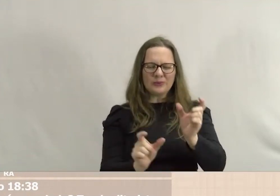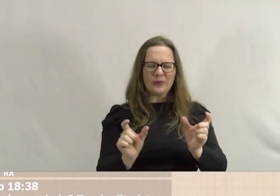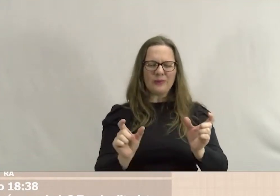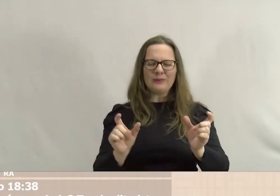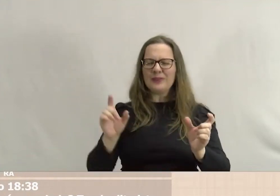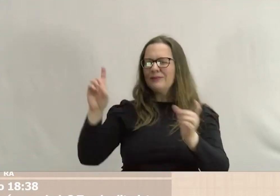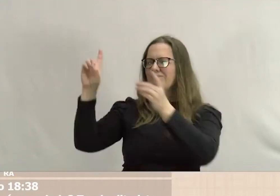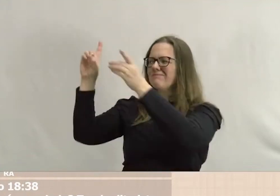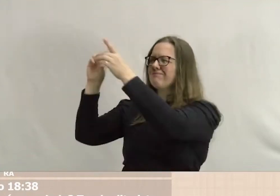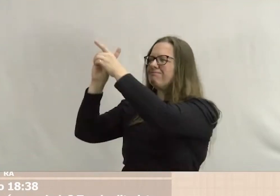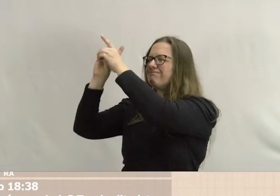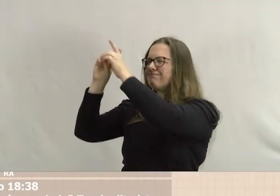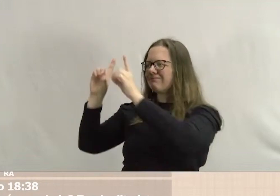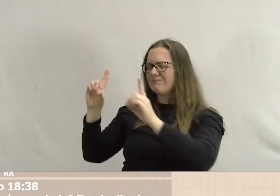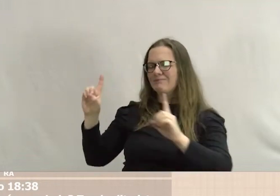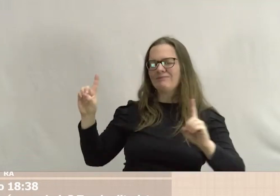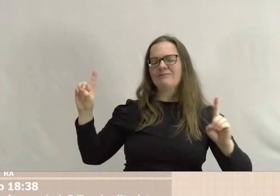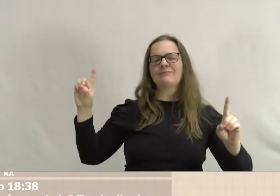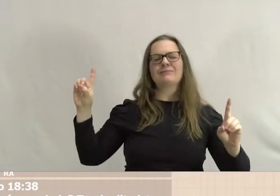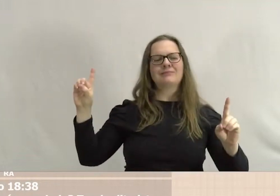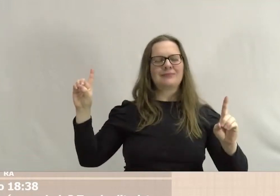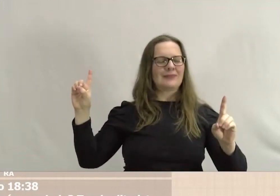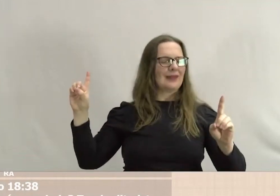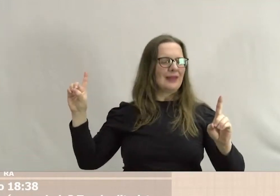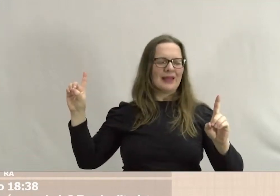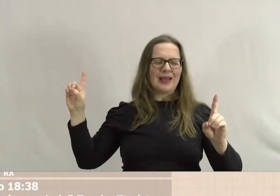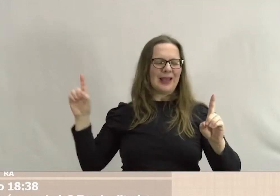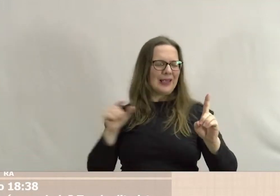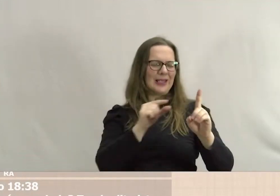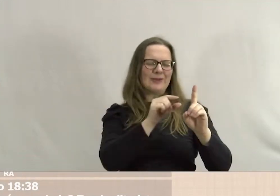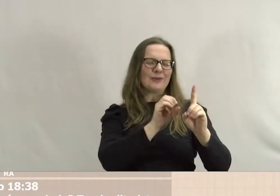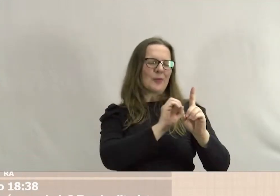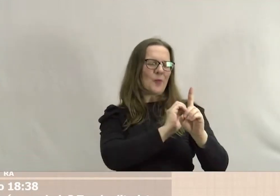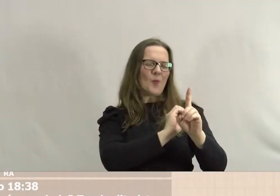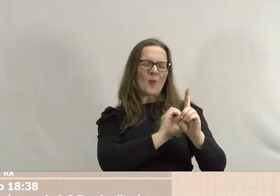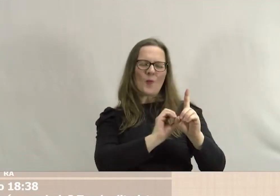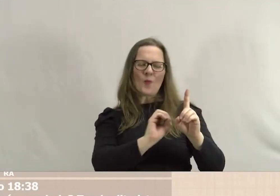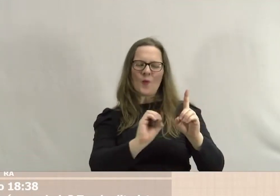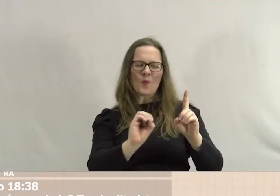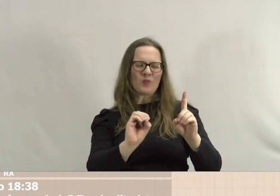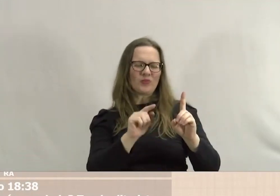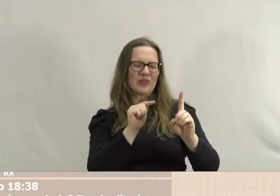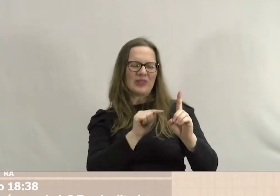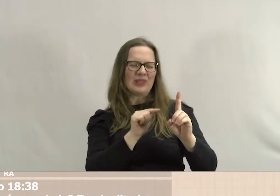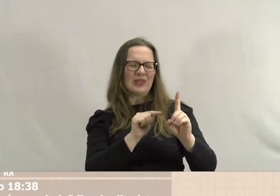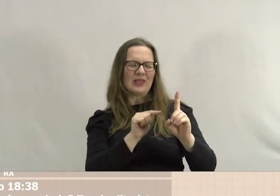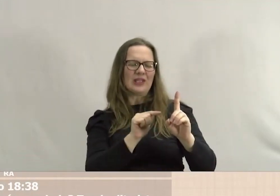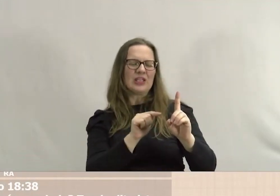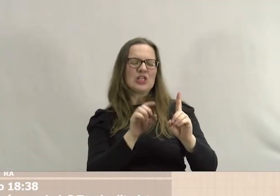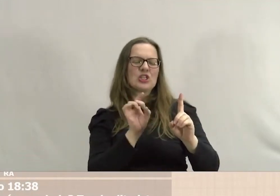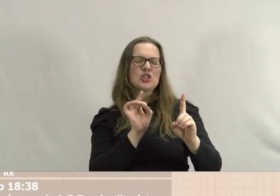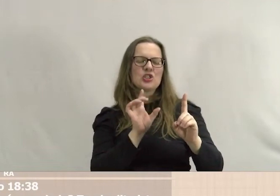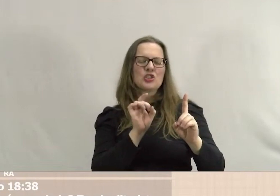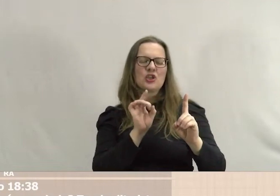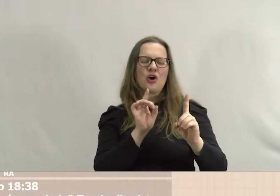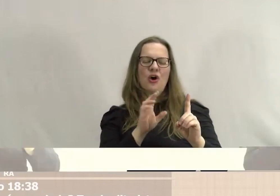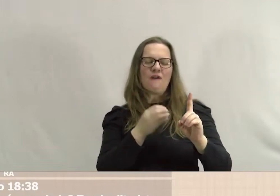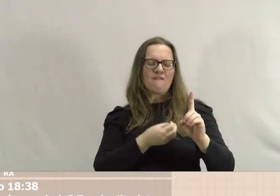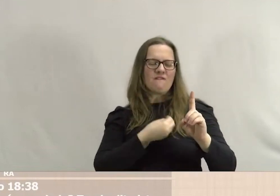da verdade, surgiu-se imediatamente um vácuo que foi preenchido pela mentira.